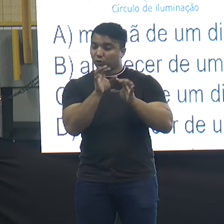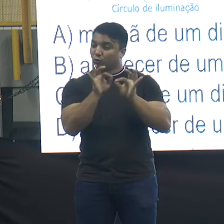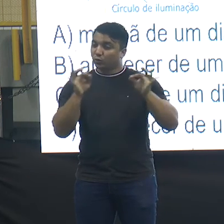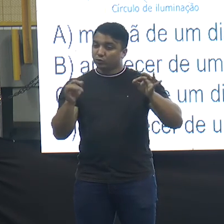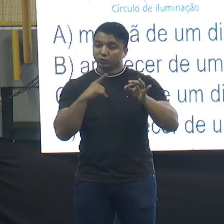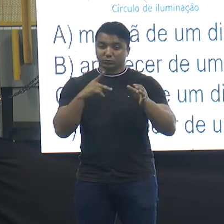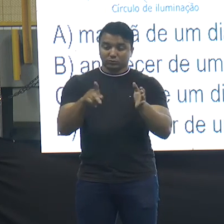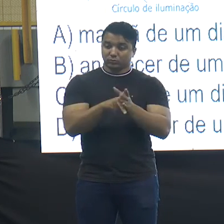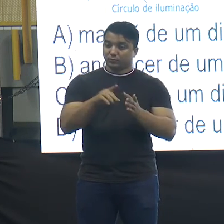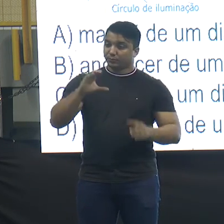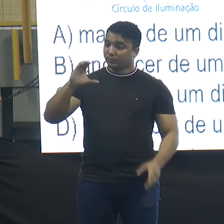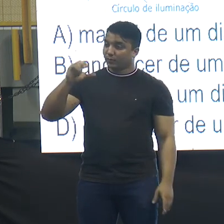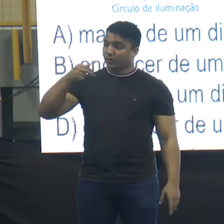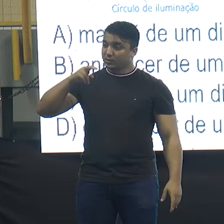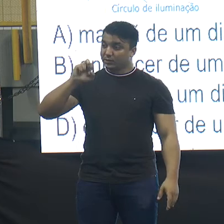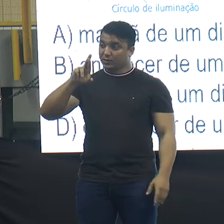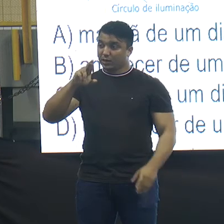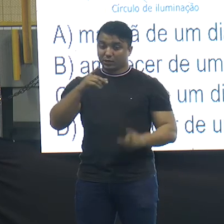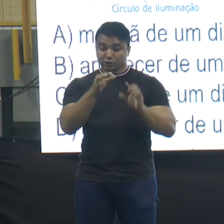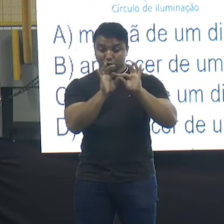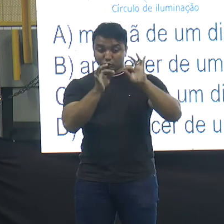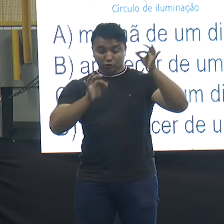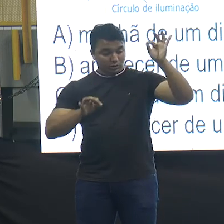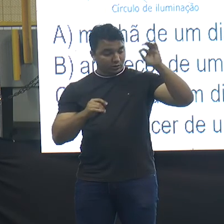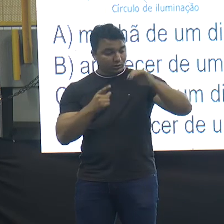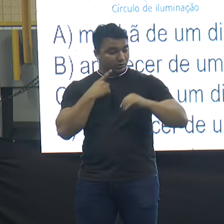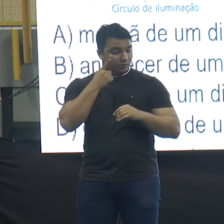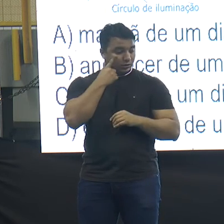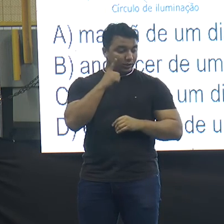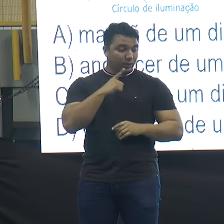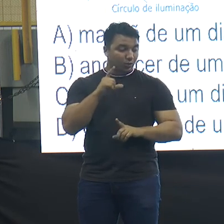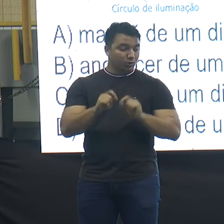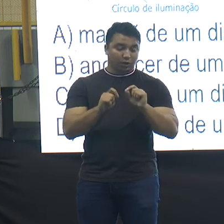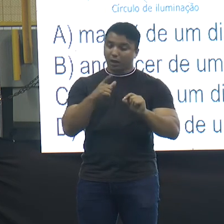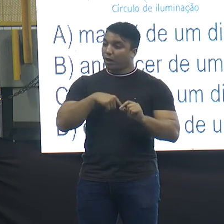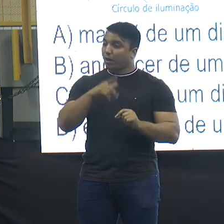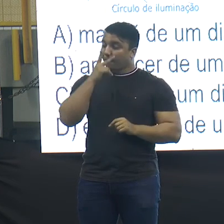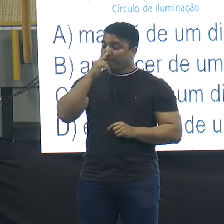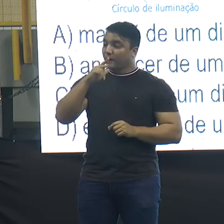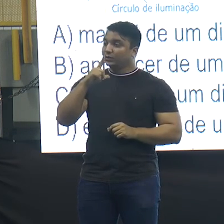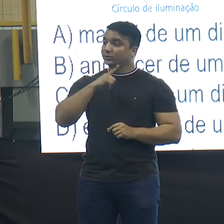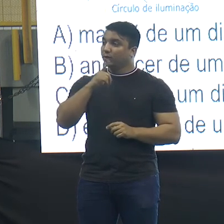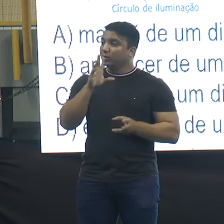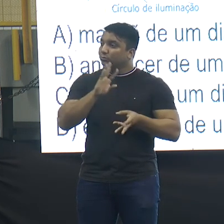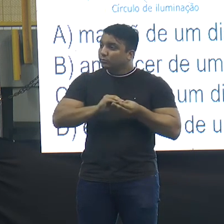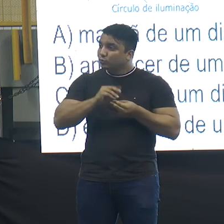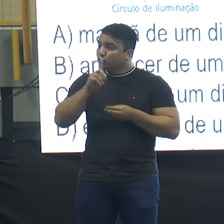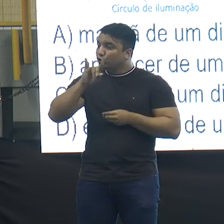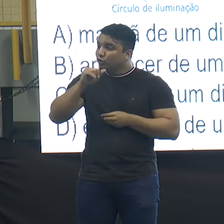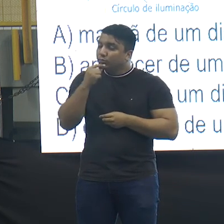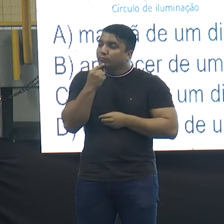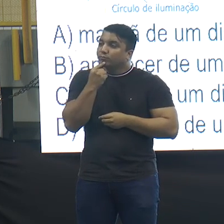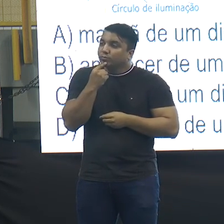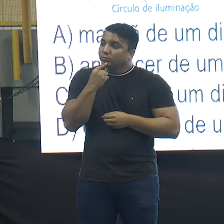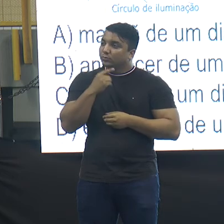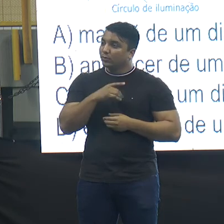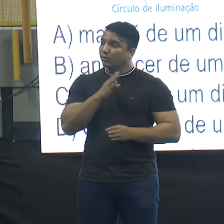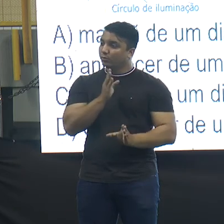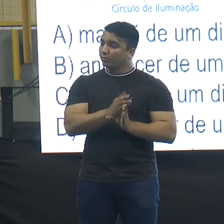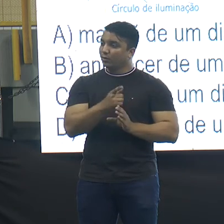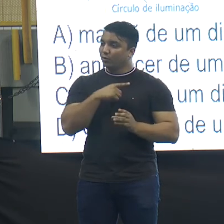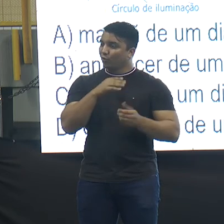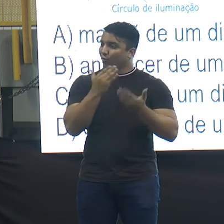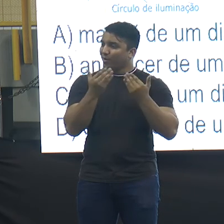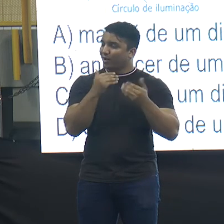do trópico de Câncer, quanto mais afastado você estiver lá de cima, mais curto vai ser o dia em relação